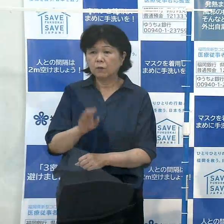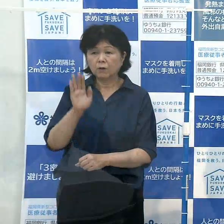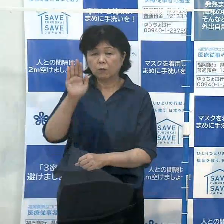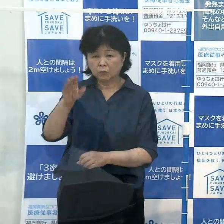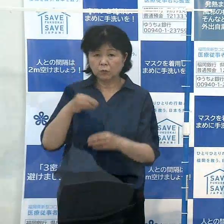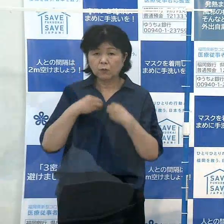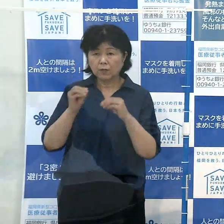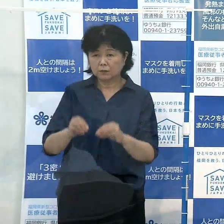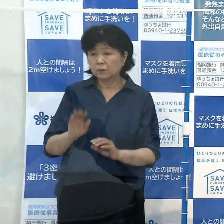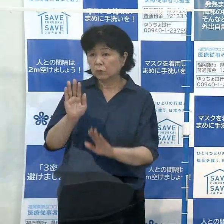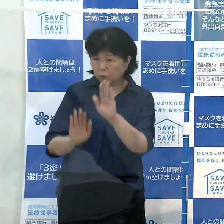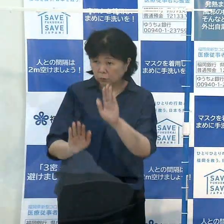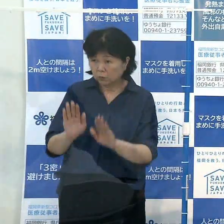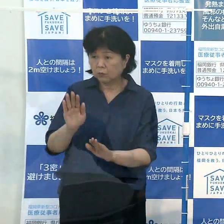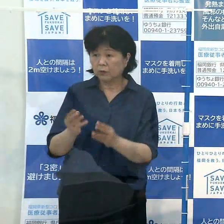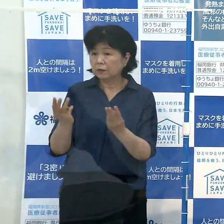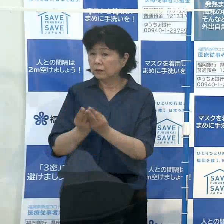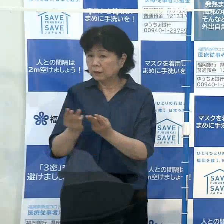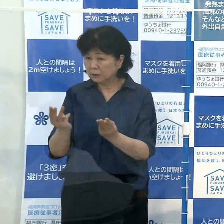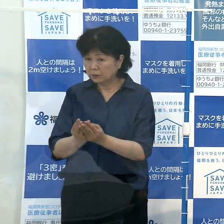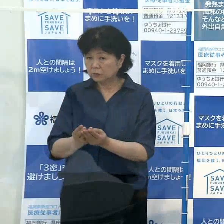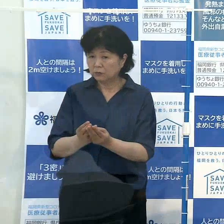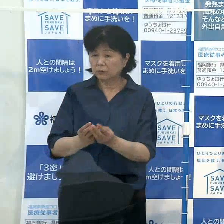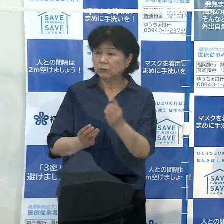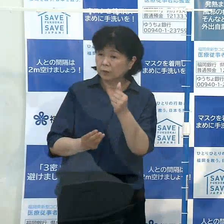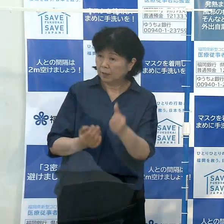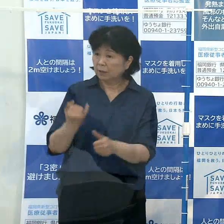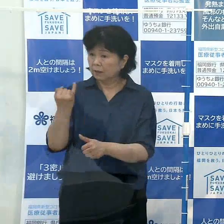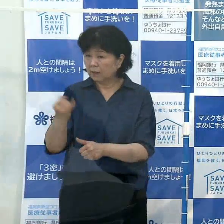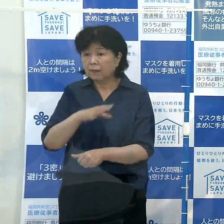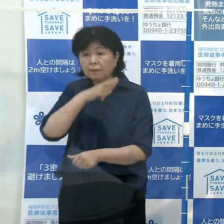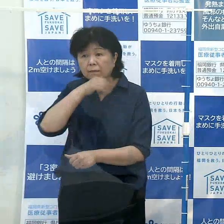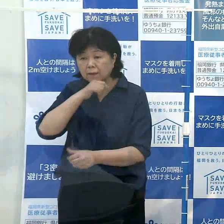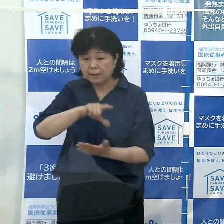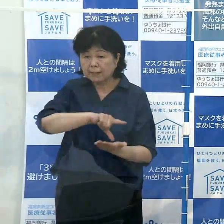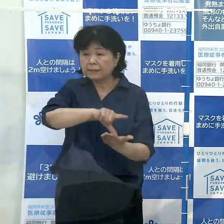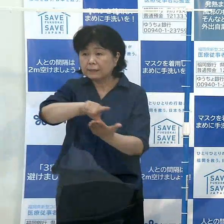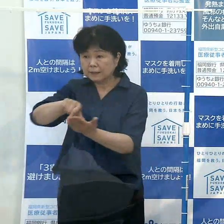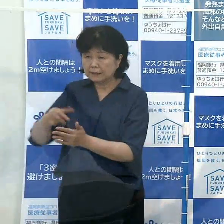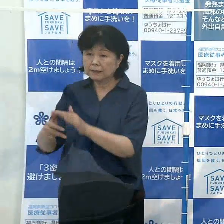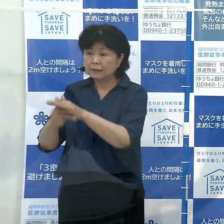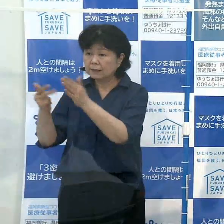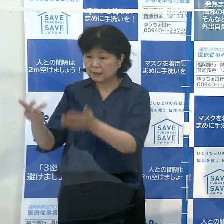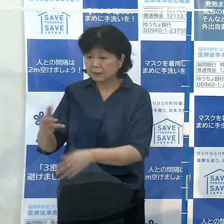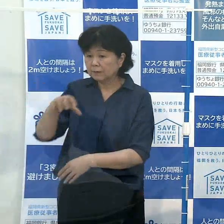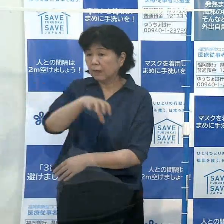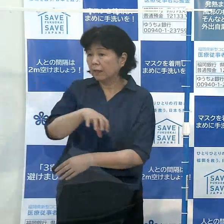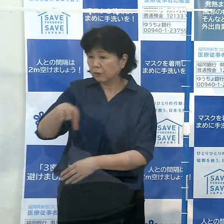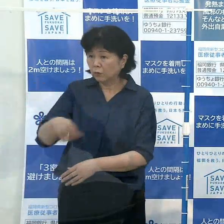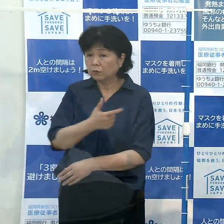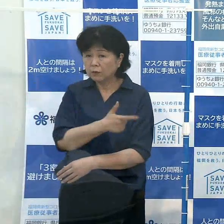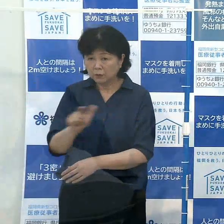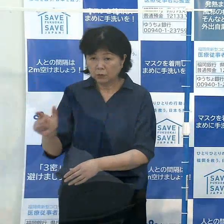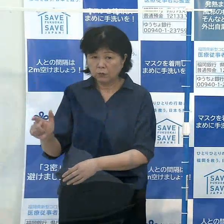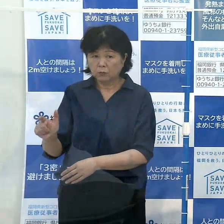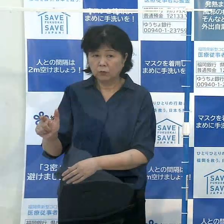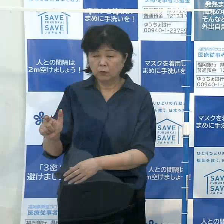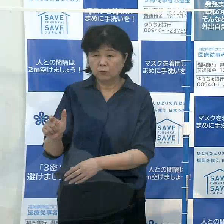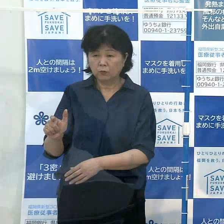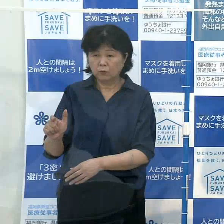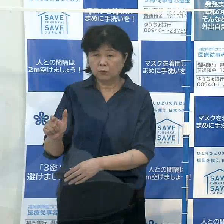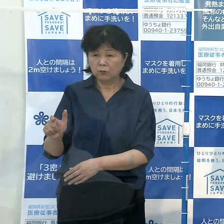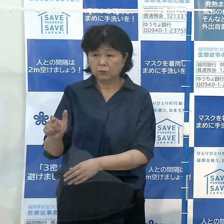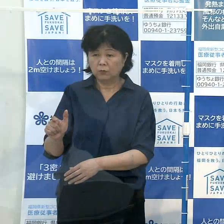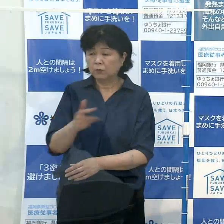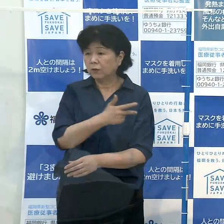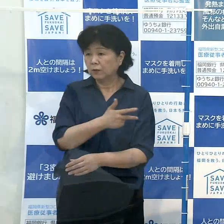向、人数、それから性別、年齢、それから地域、施設、場所、まあね、あ地域、場所は一緒か